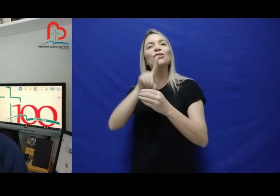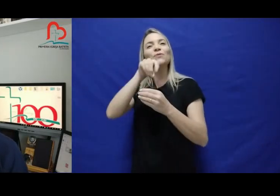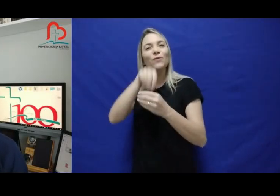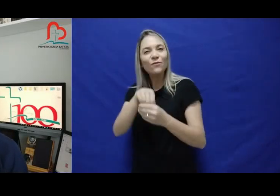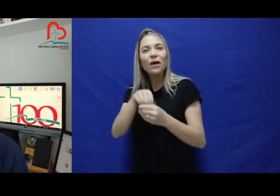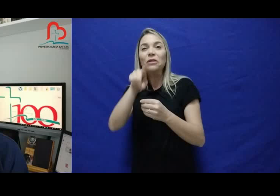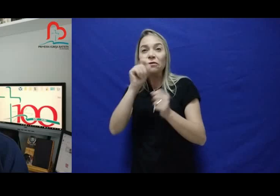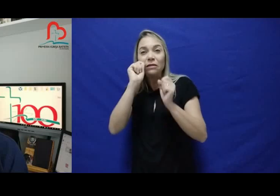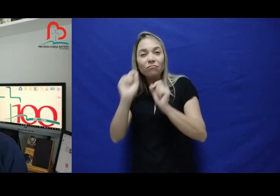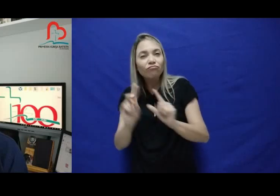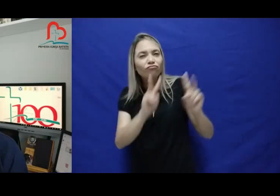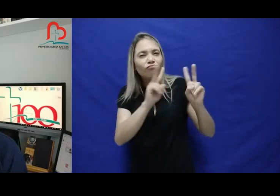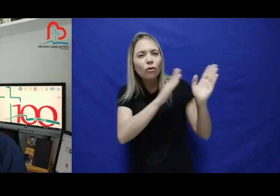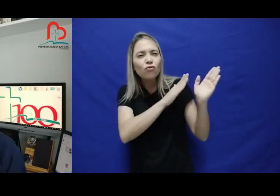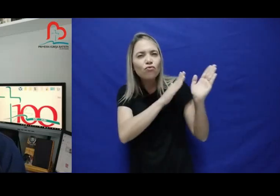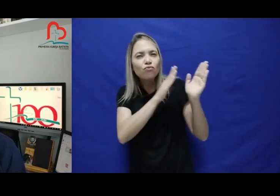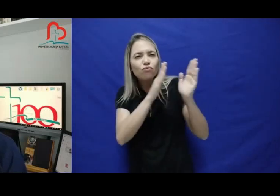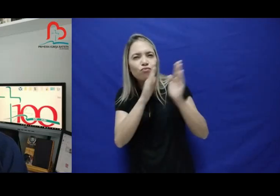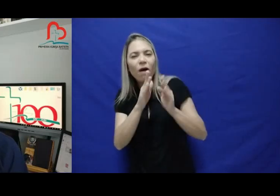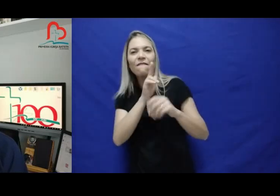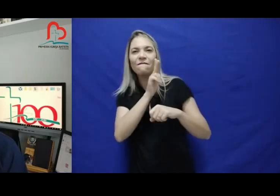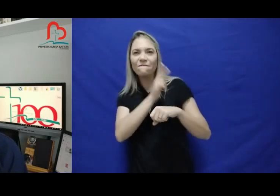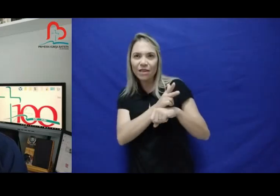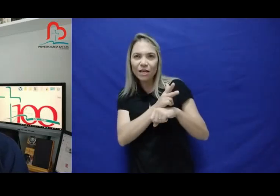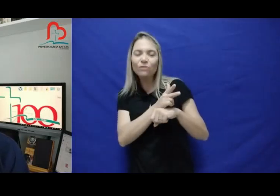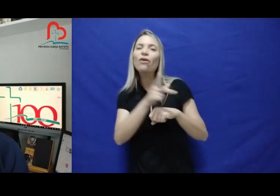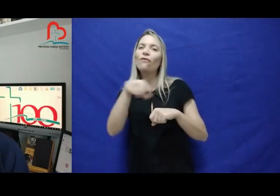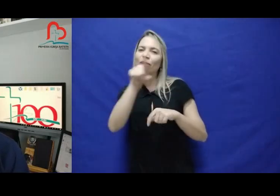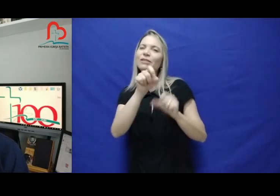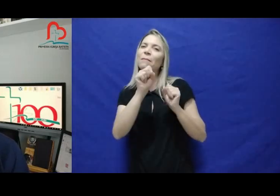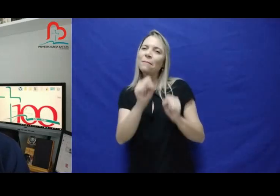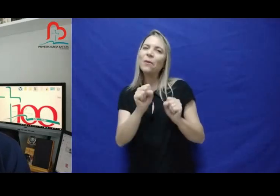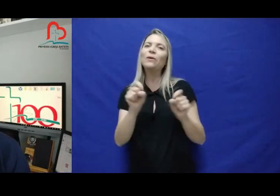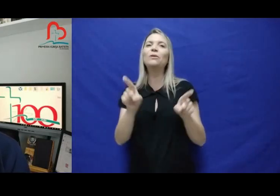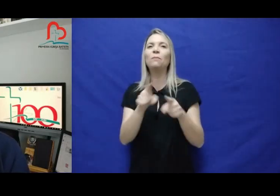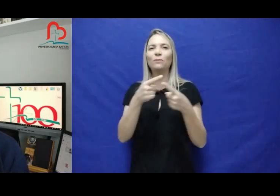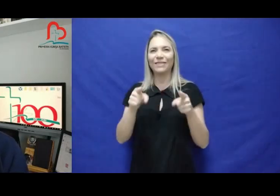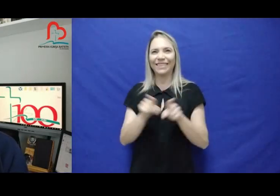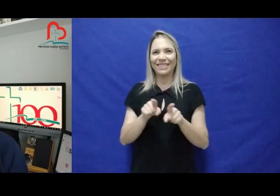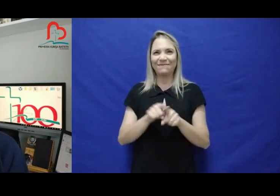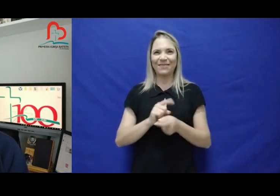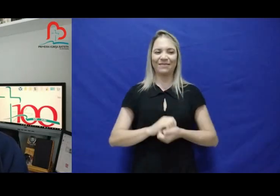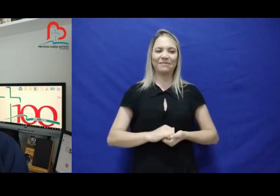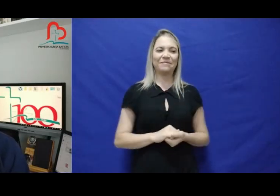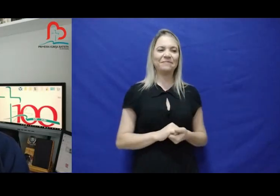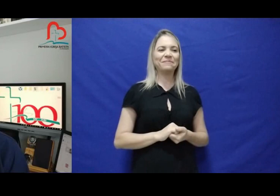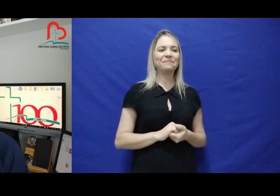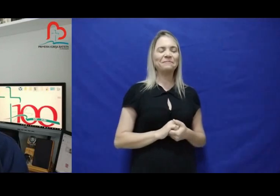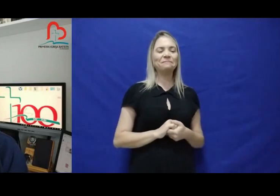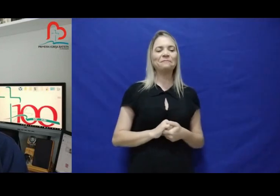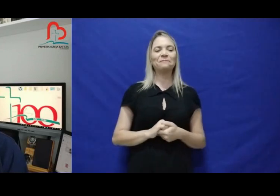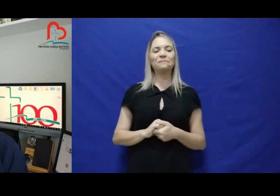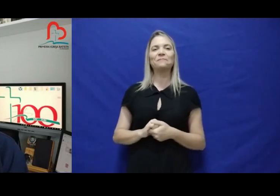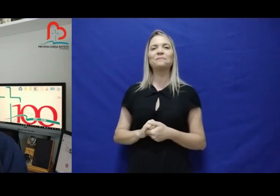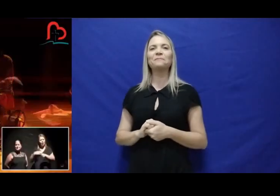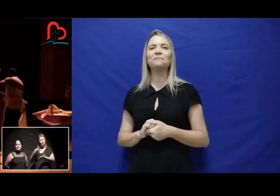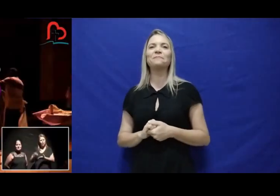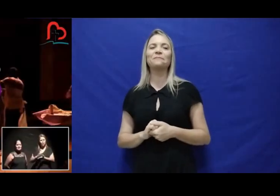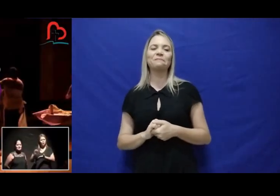de dedicação de vidas e bens, quando você poderá, após o vídeo, também louvar ao Senhor com um